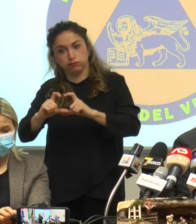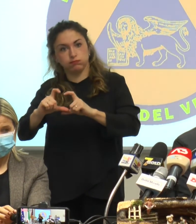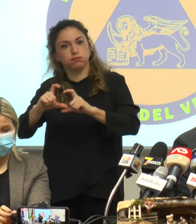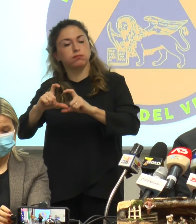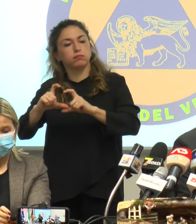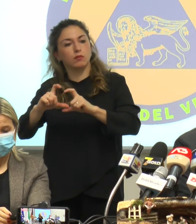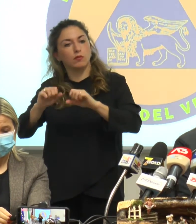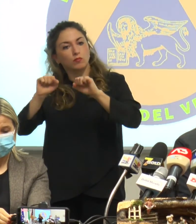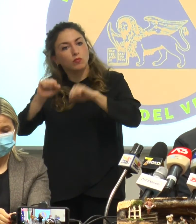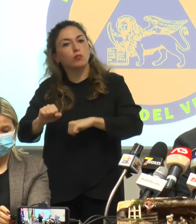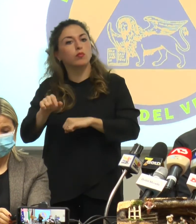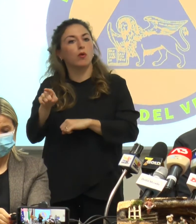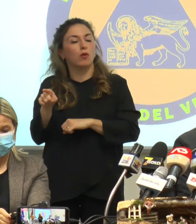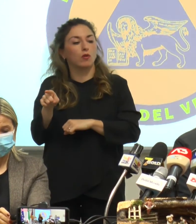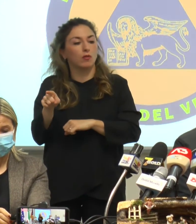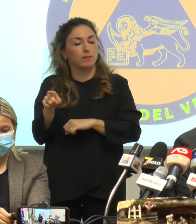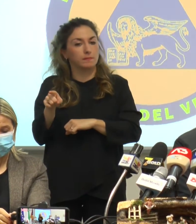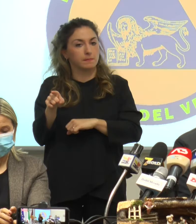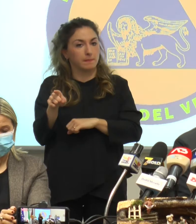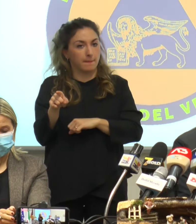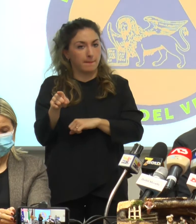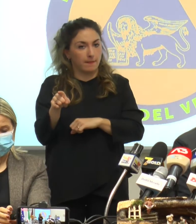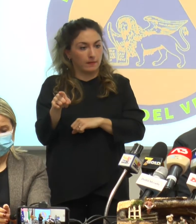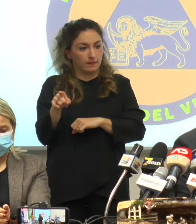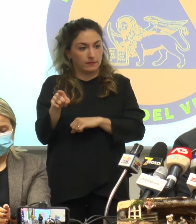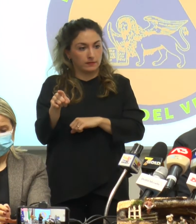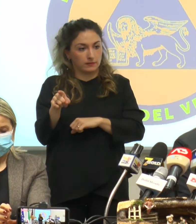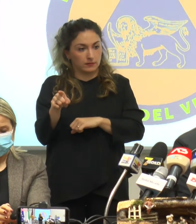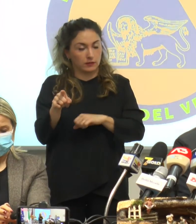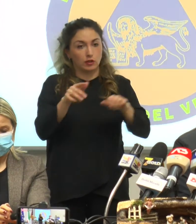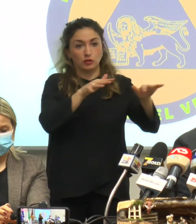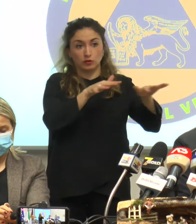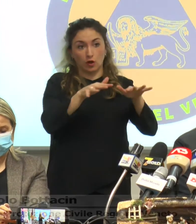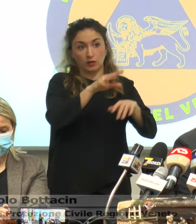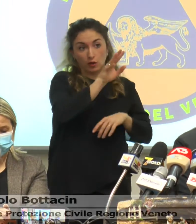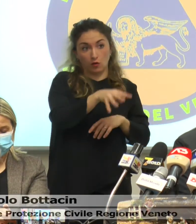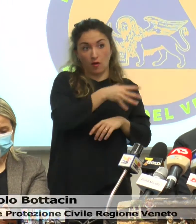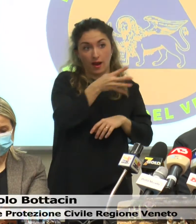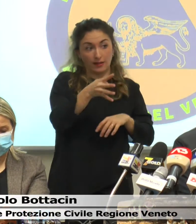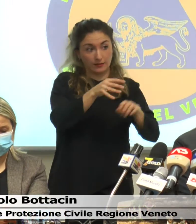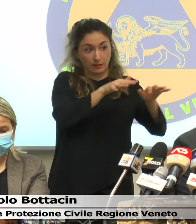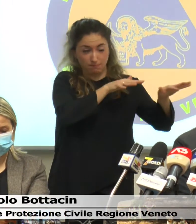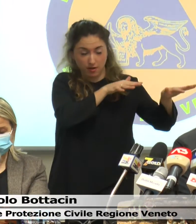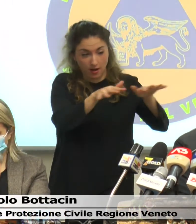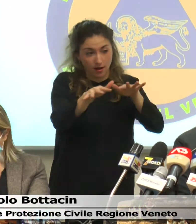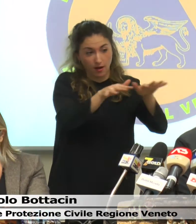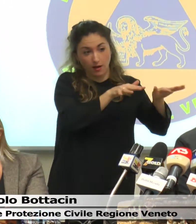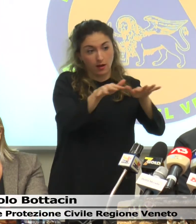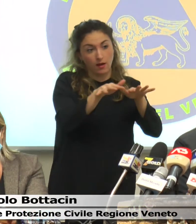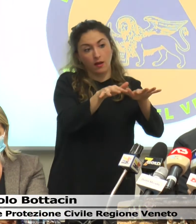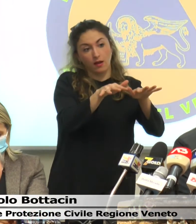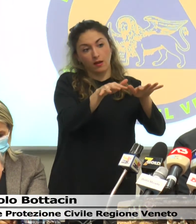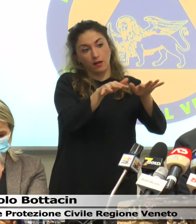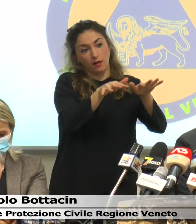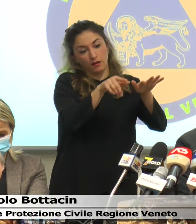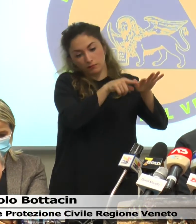condizionale, potrebbe essere che le scosse che ci sono state in Croazia siano state la goccia che ha